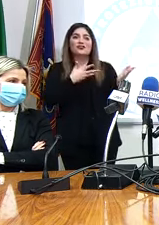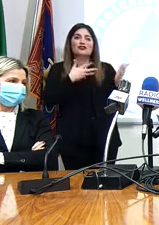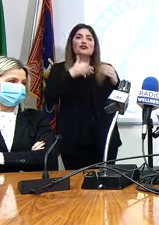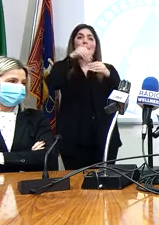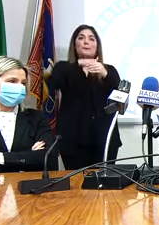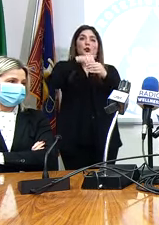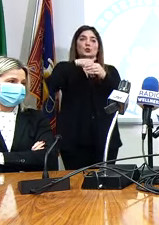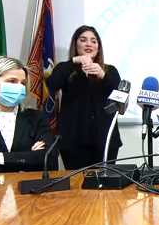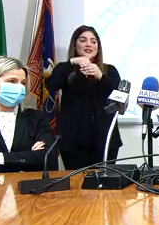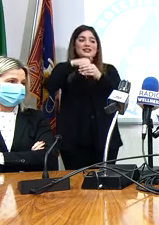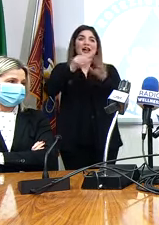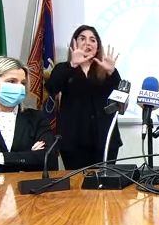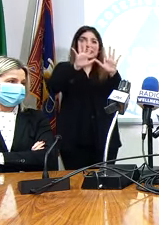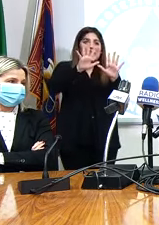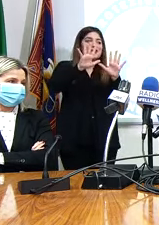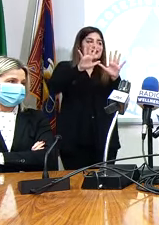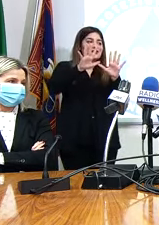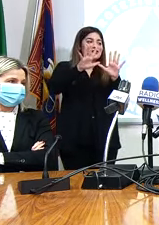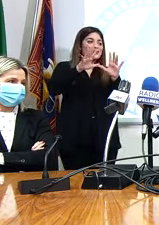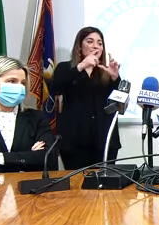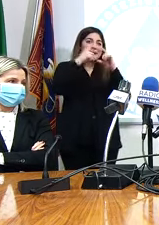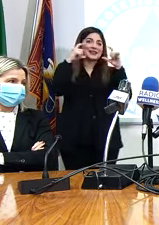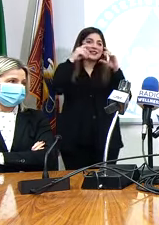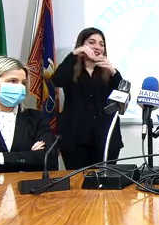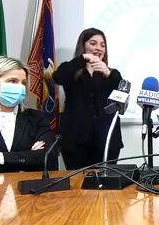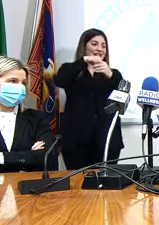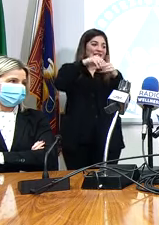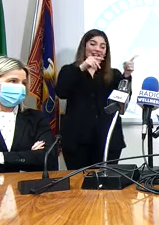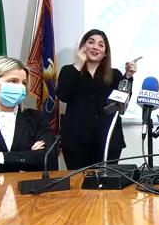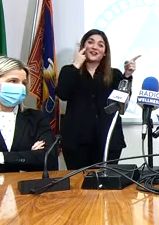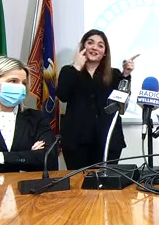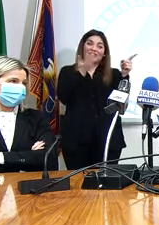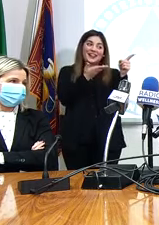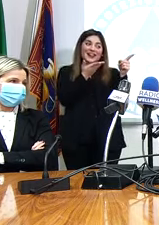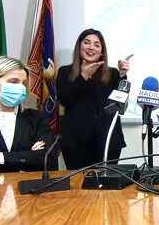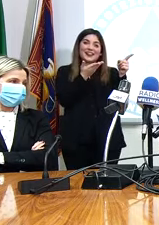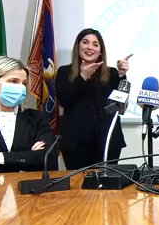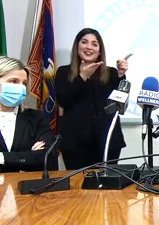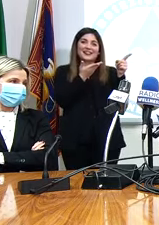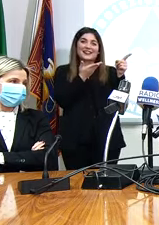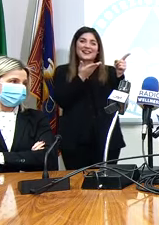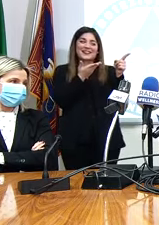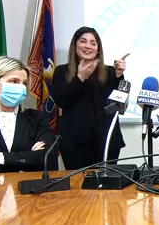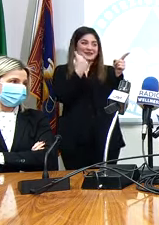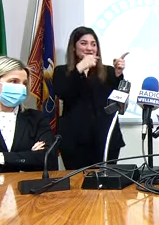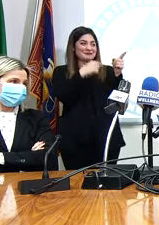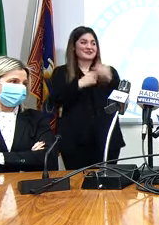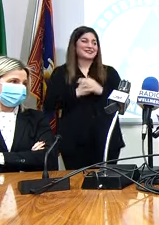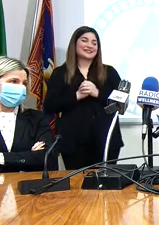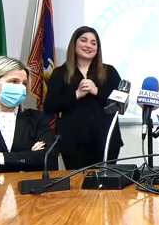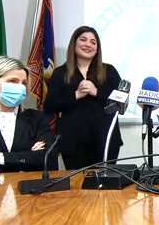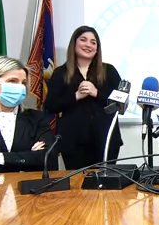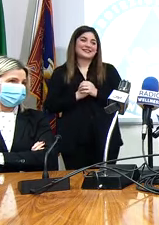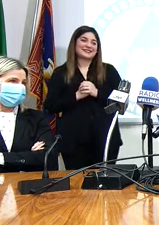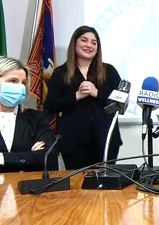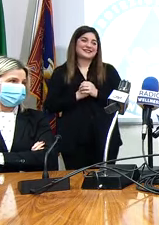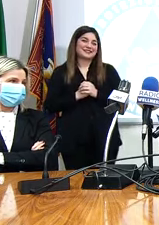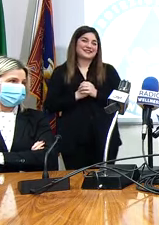10 per ogni busta. E lui ha anche messo in piedi questa nuova linea, eccole qua. Vediamo se magari